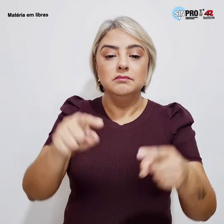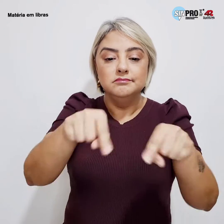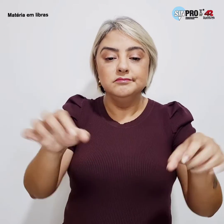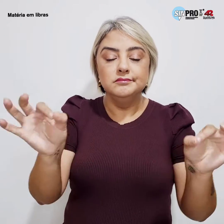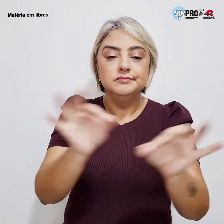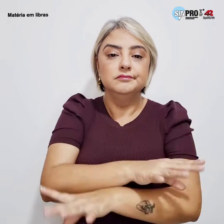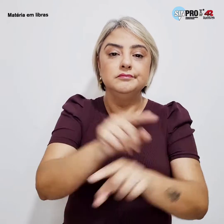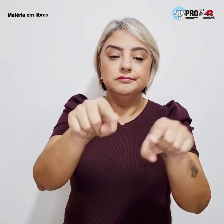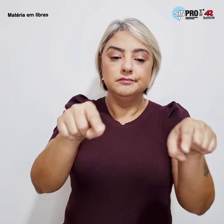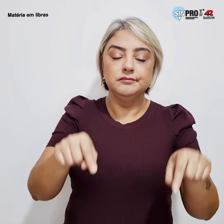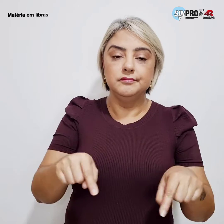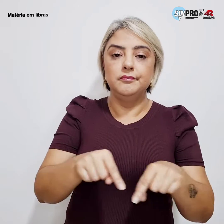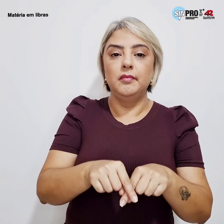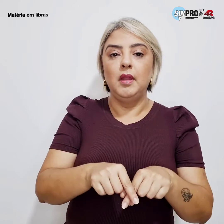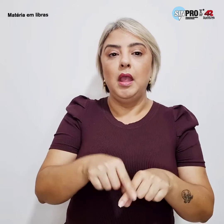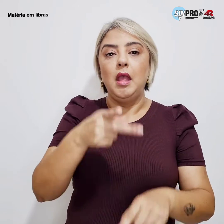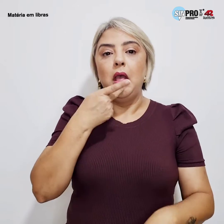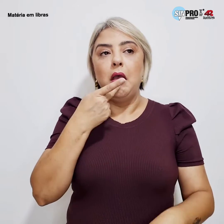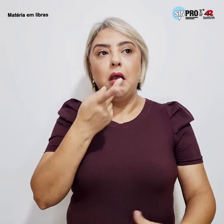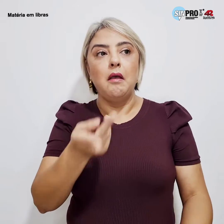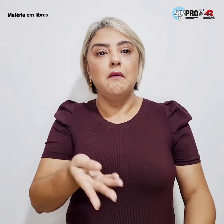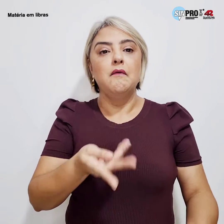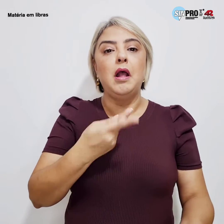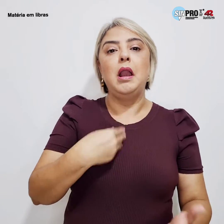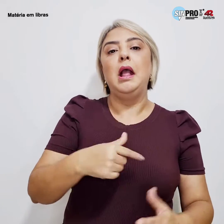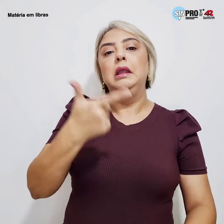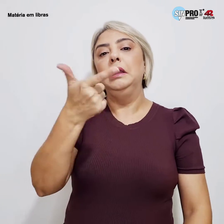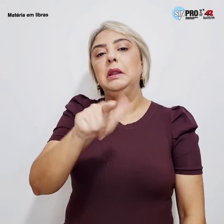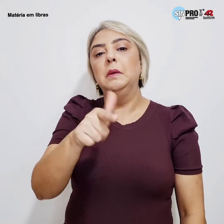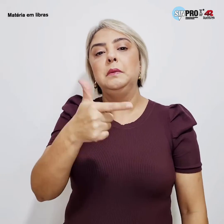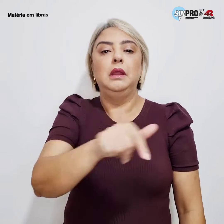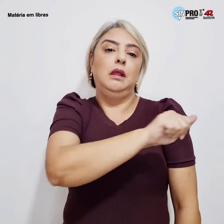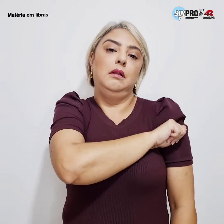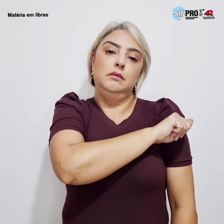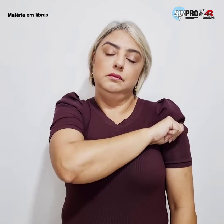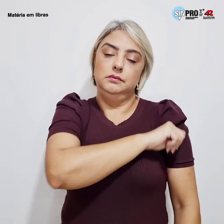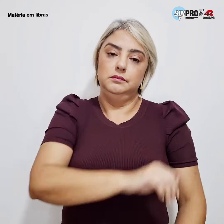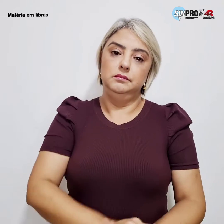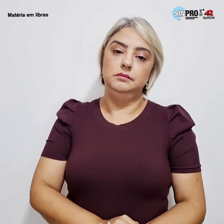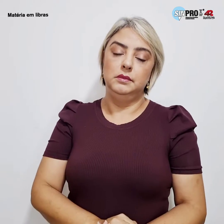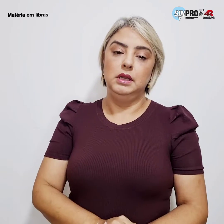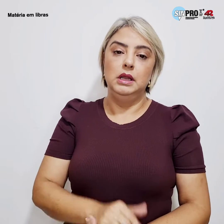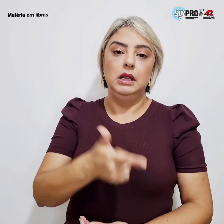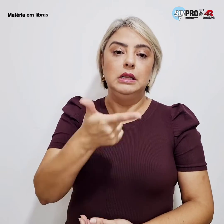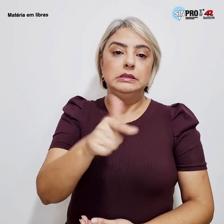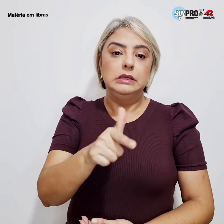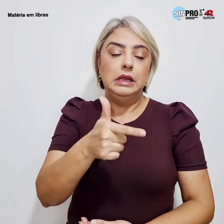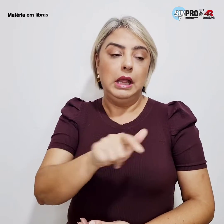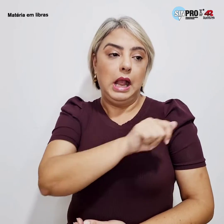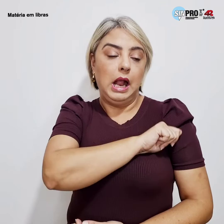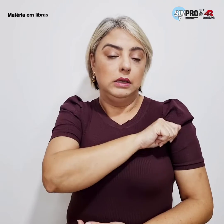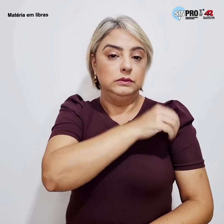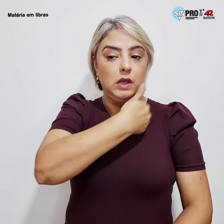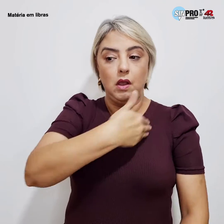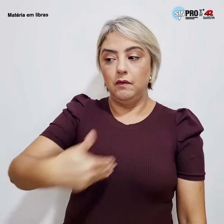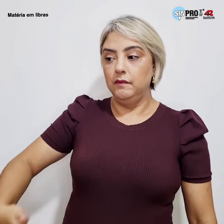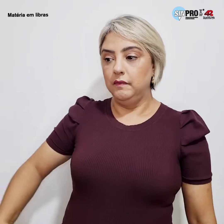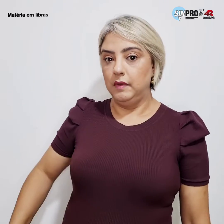turmas sob o argumento de baixa demanda. Sem a oferta pelos governos de